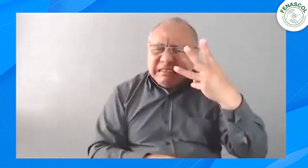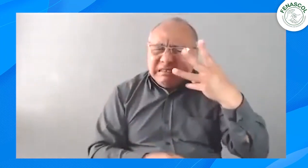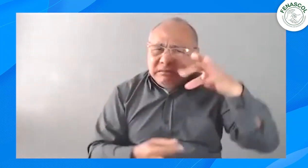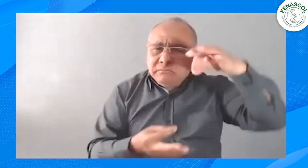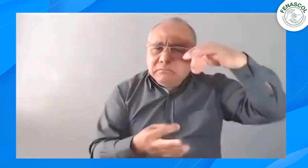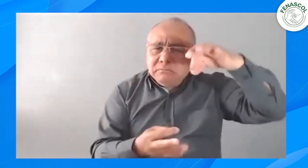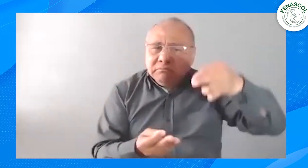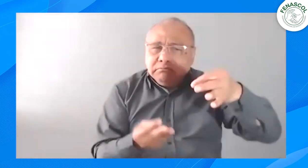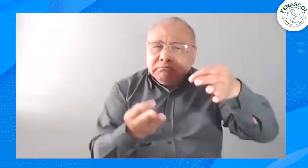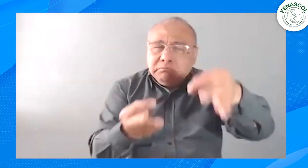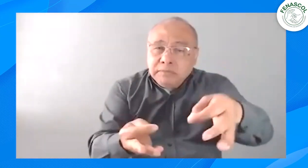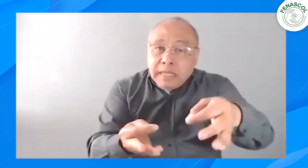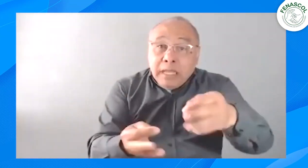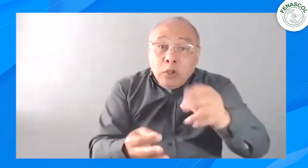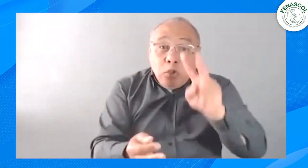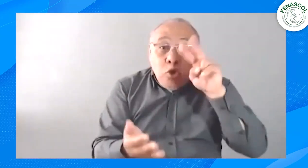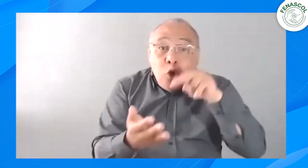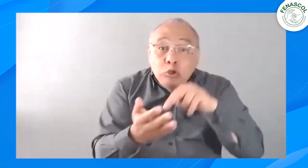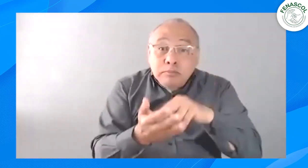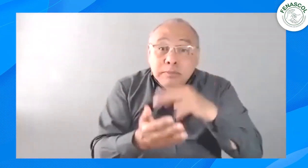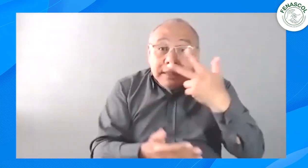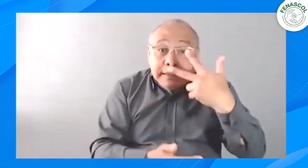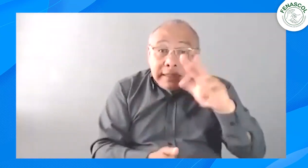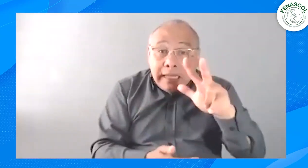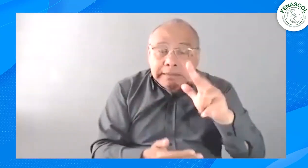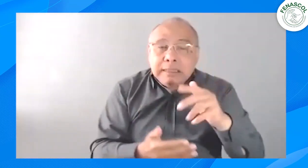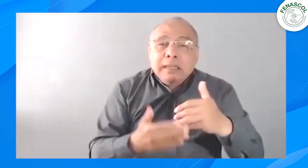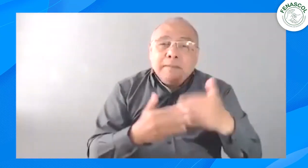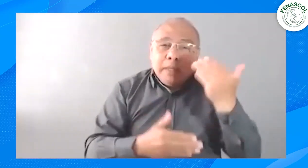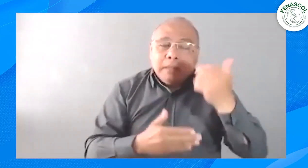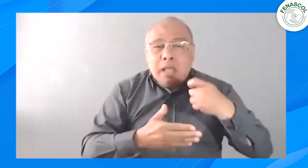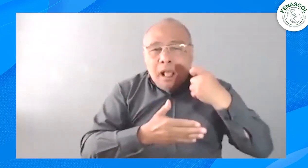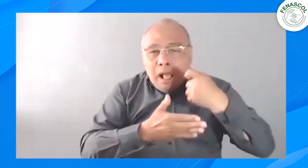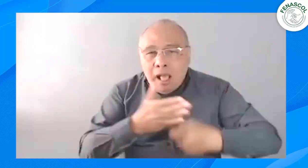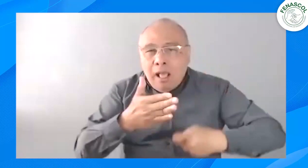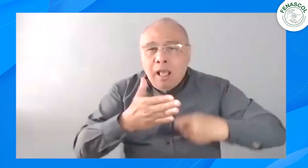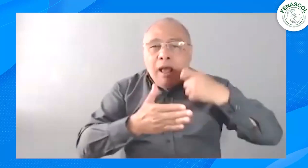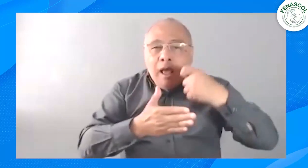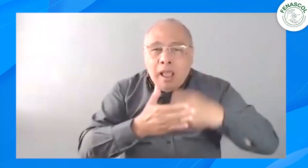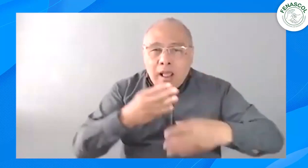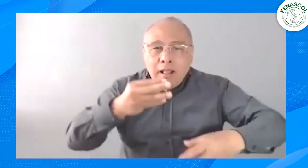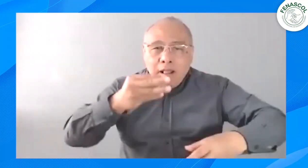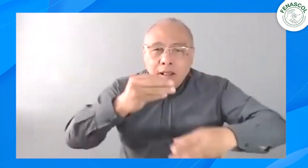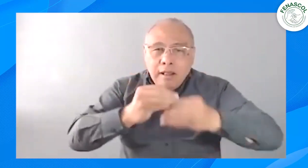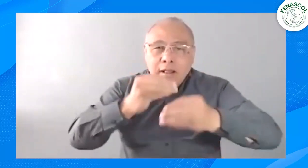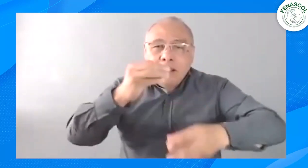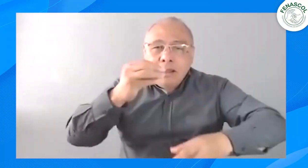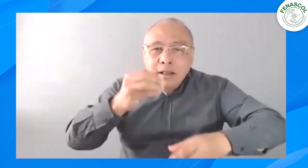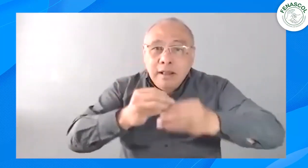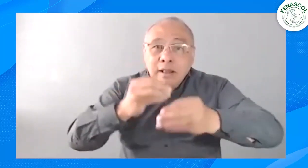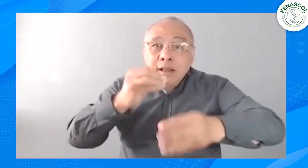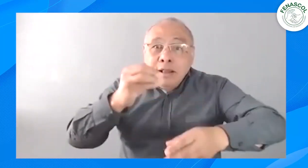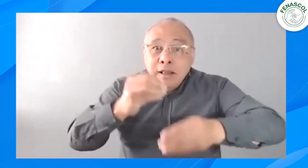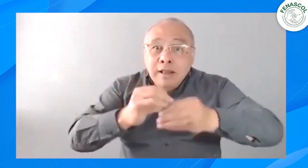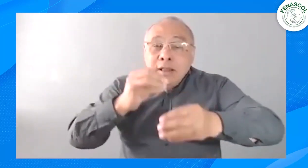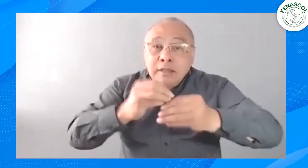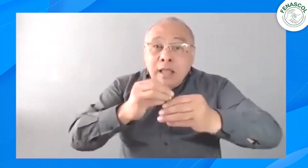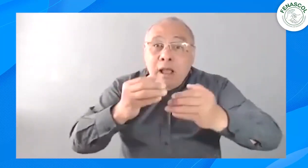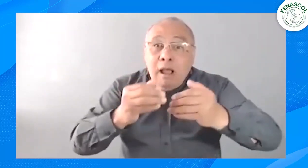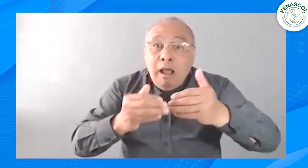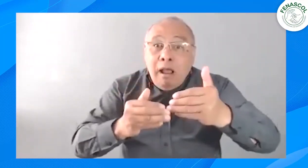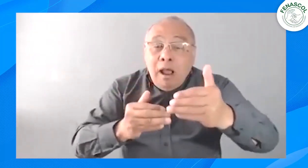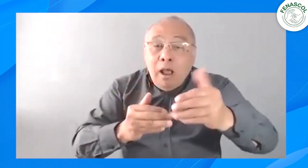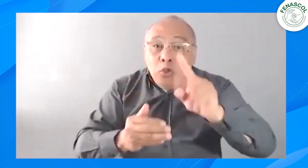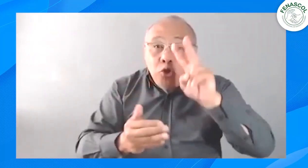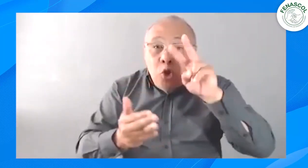articulado que habla acerca de la capacidad auditiva y desde ese momento se empezó a trabajar al respecto es